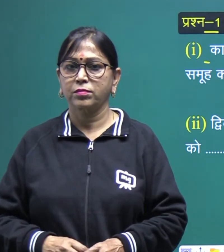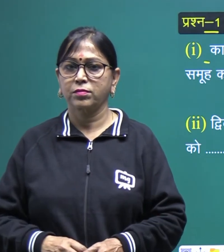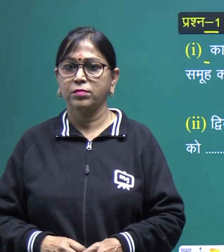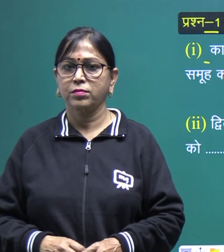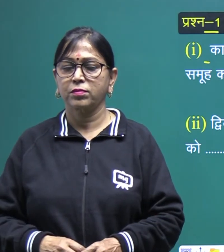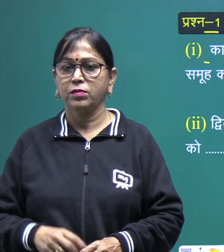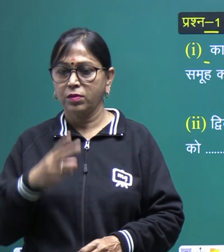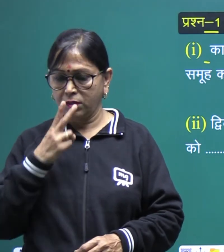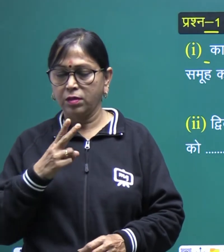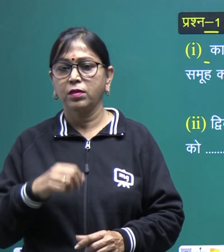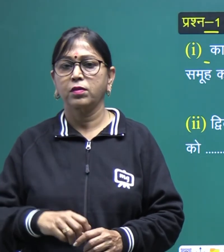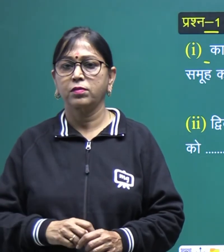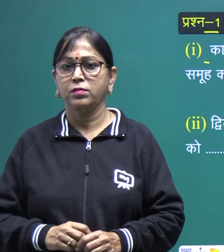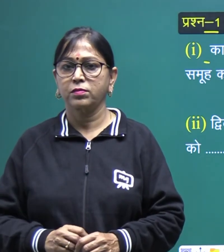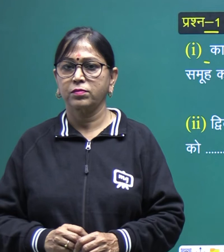अभिलक्षणीय